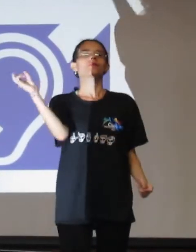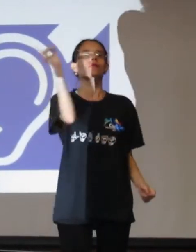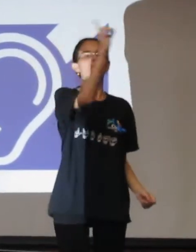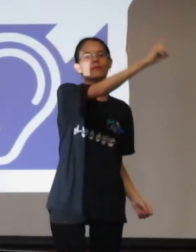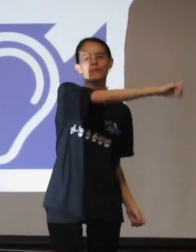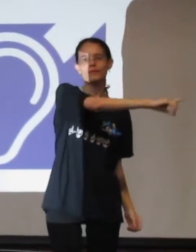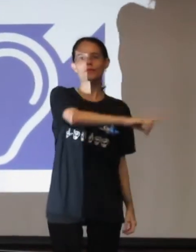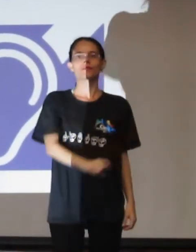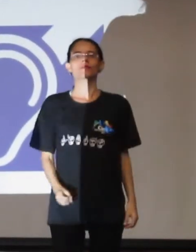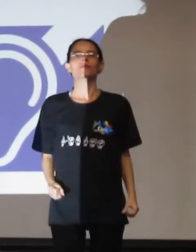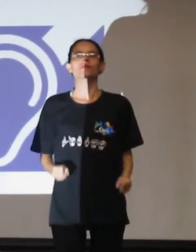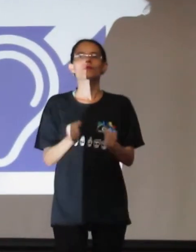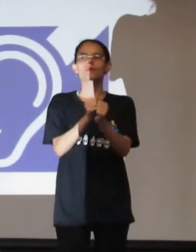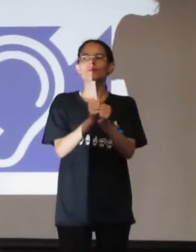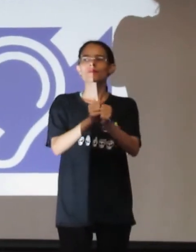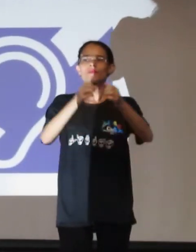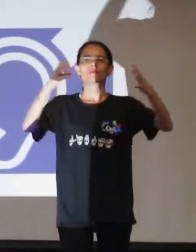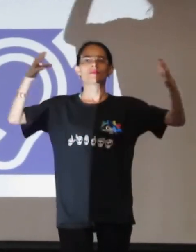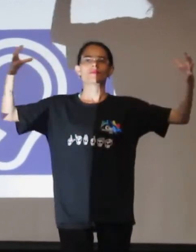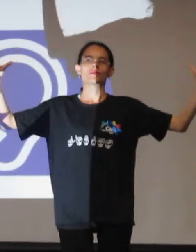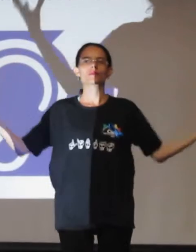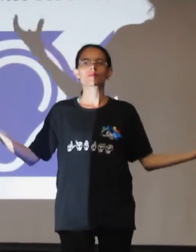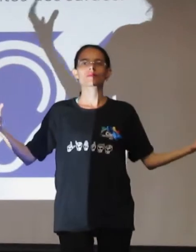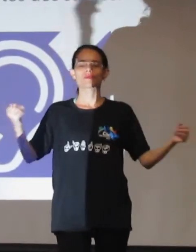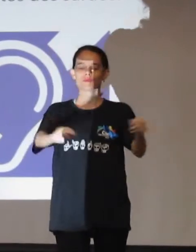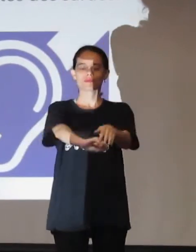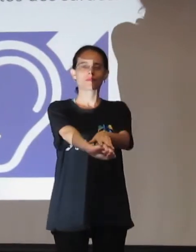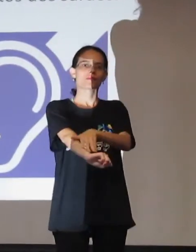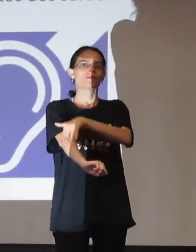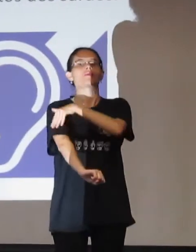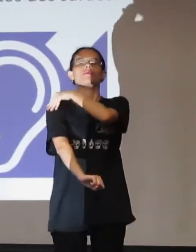essa data com grande emoção.